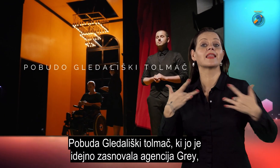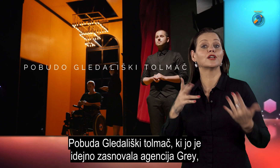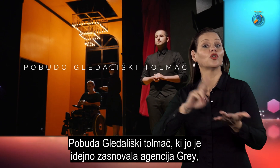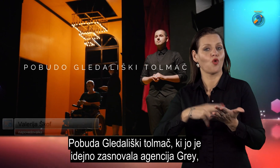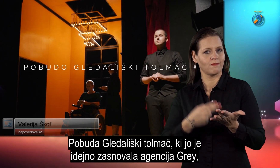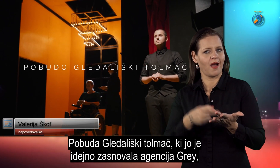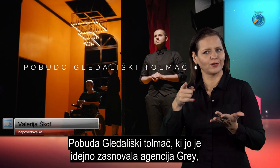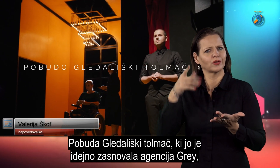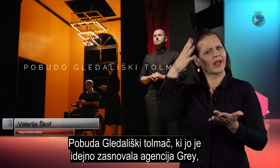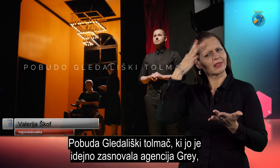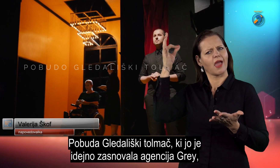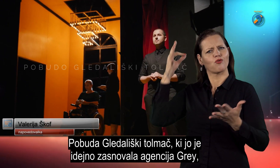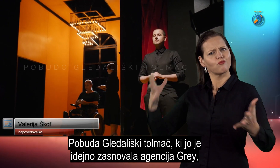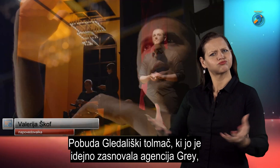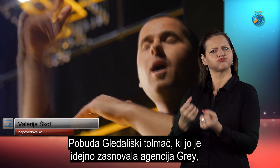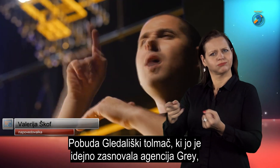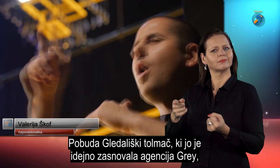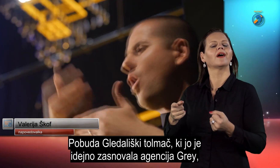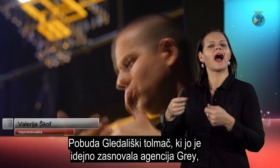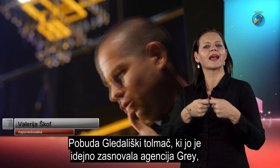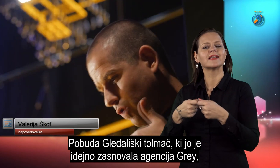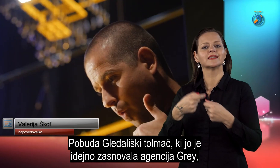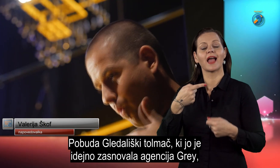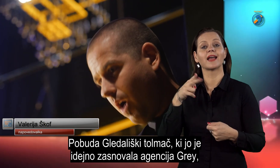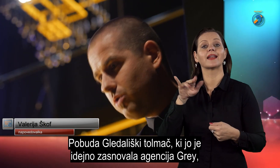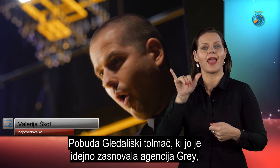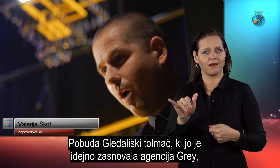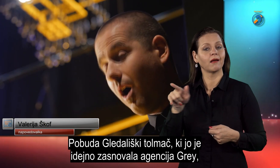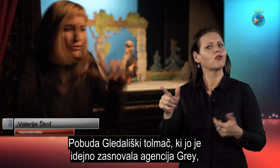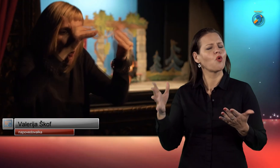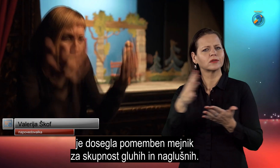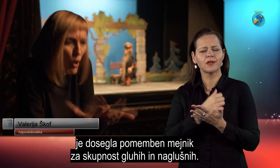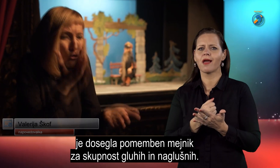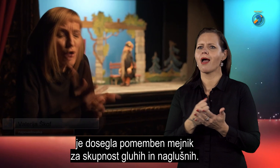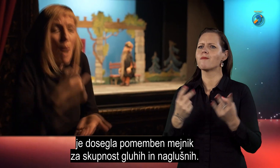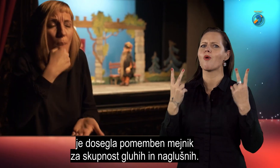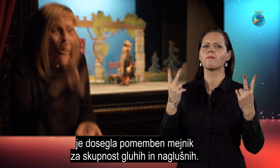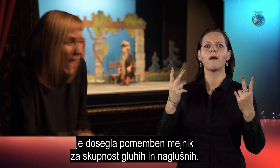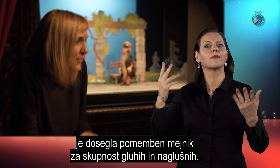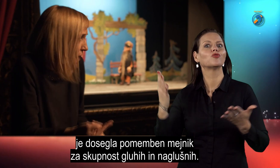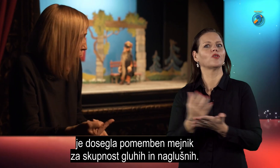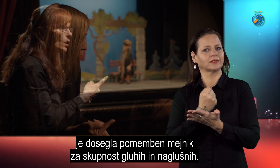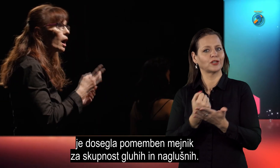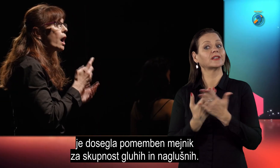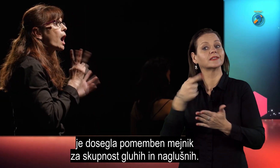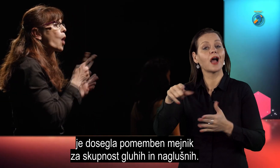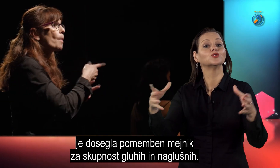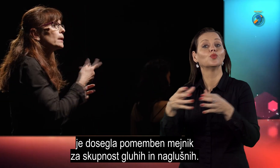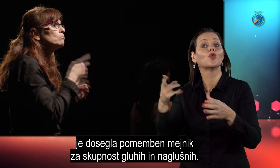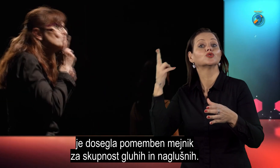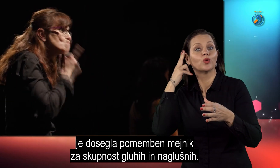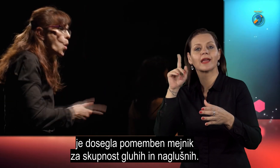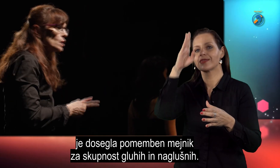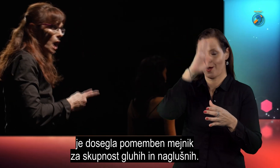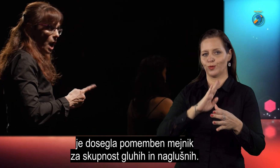Pobuda Gledališki tolmač, ki jo je idejno zasnovala agencija Grej, je dosegla pomemben mejnik za skupnost gluhih in